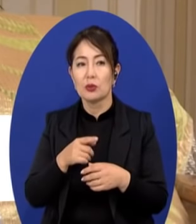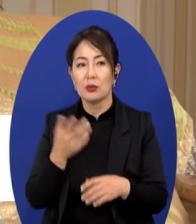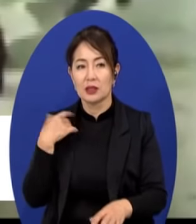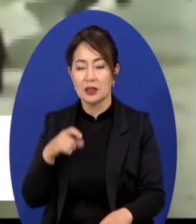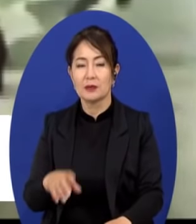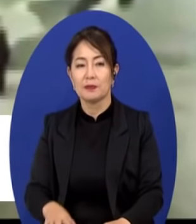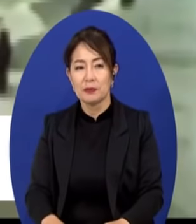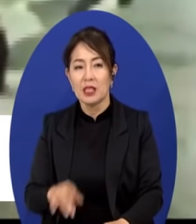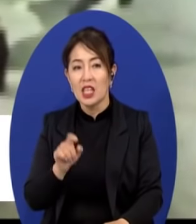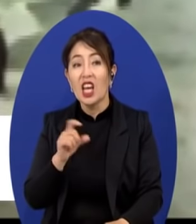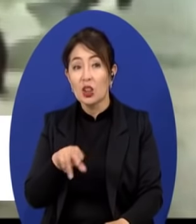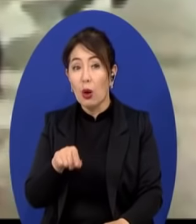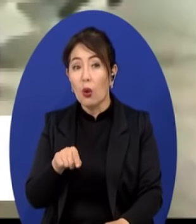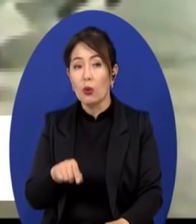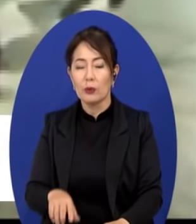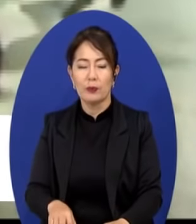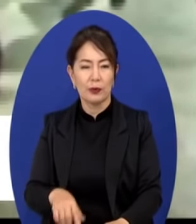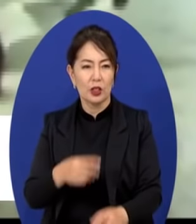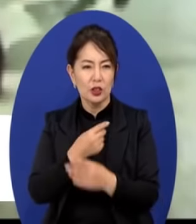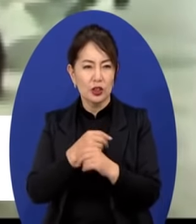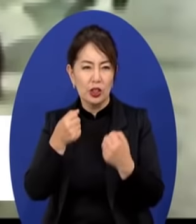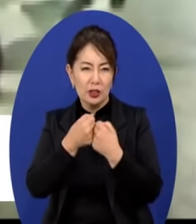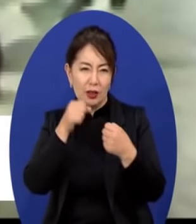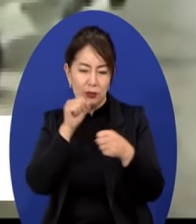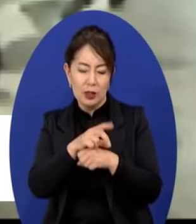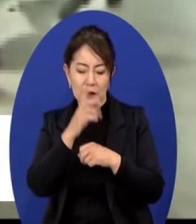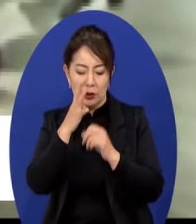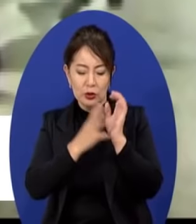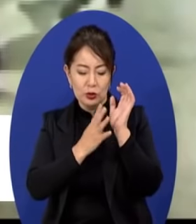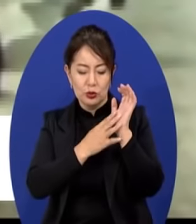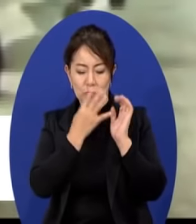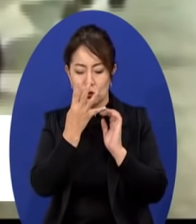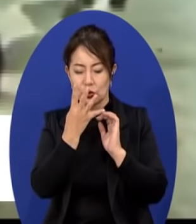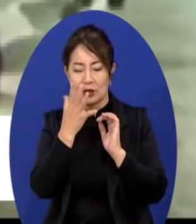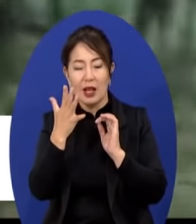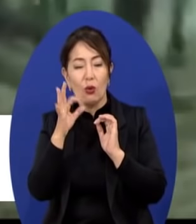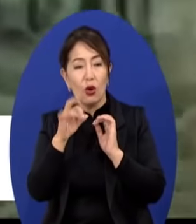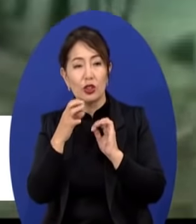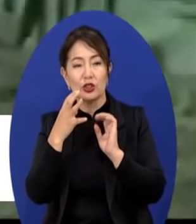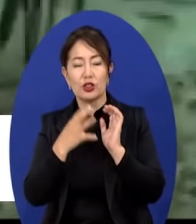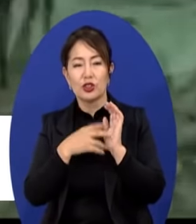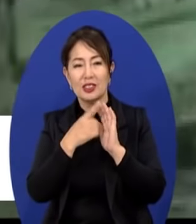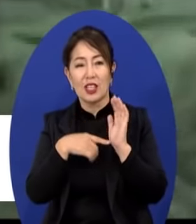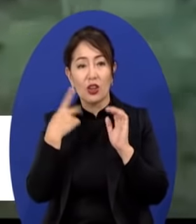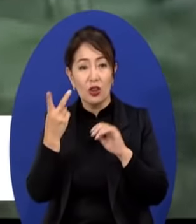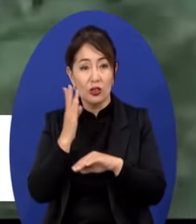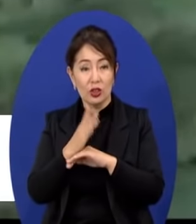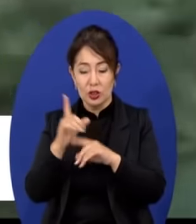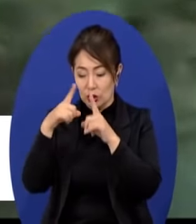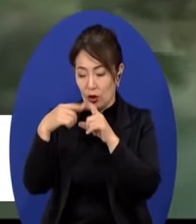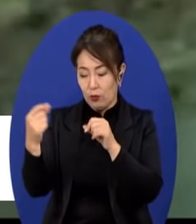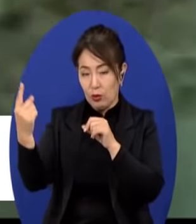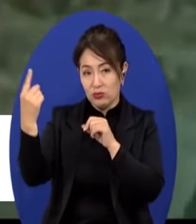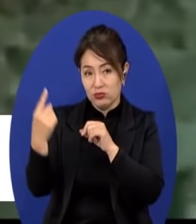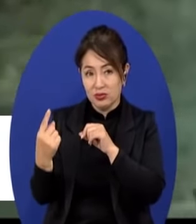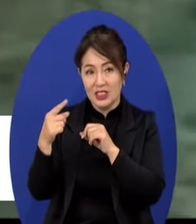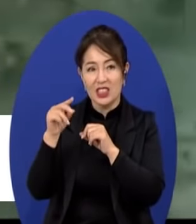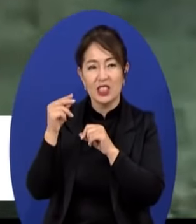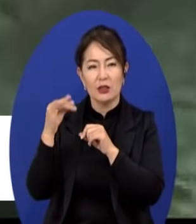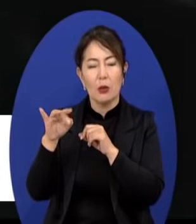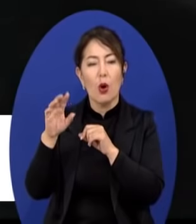яа. Чөлөөлөгтэй 1945 оны 9 сарын 2-нд Японы гадаад хэргийн сайд Сэгэмүүцэ, Японы жанжин штабын